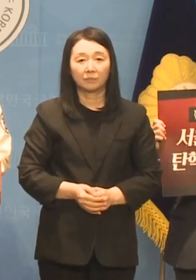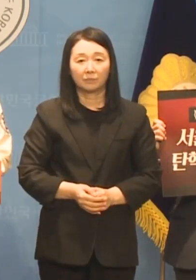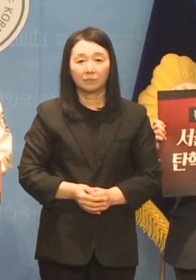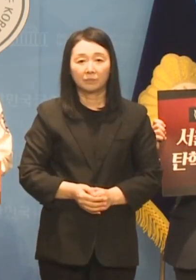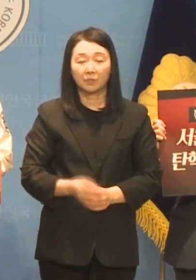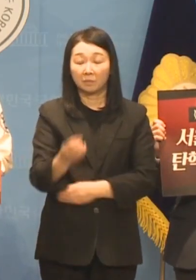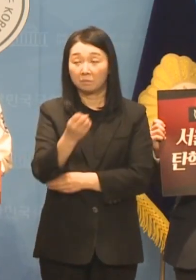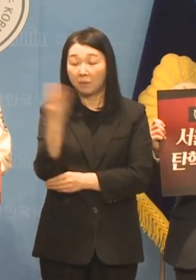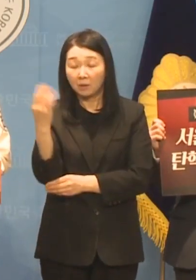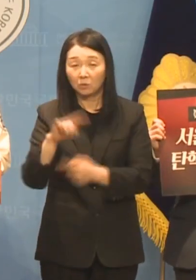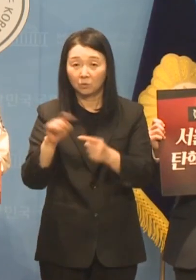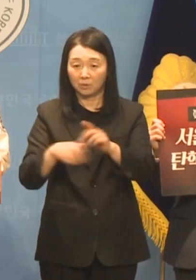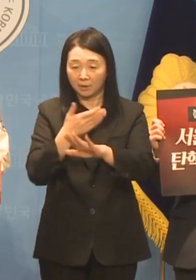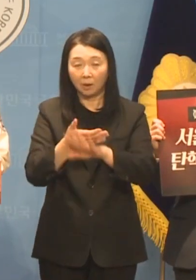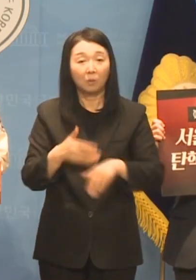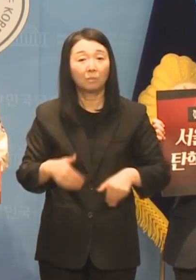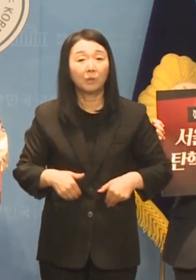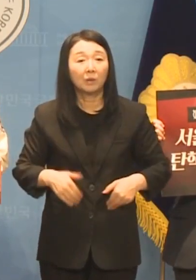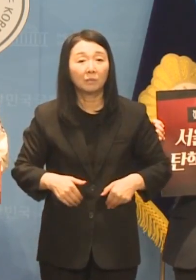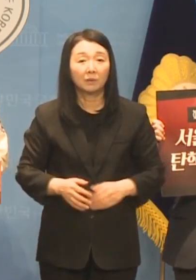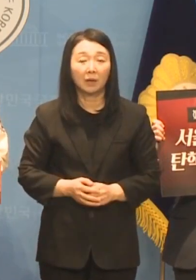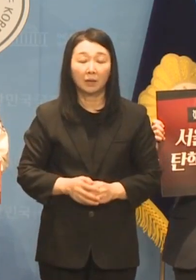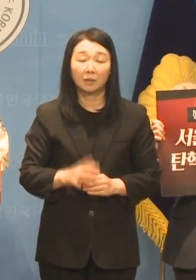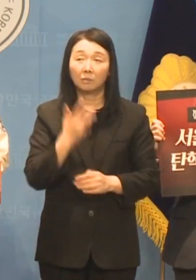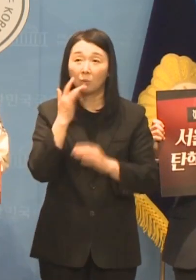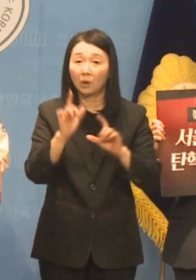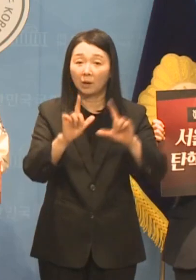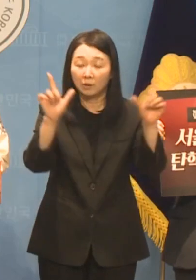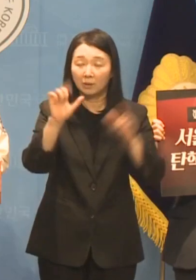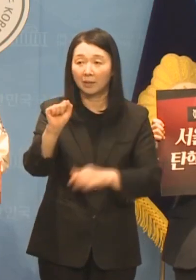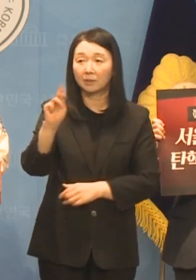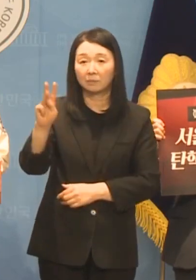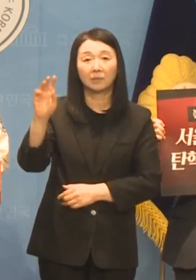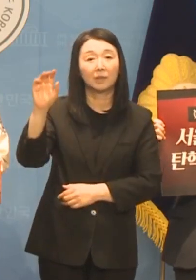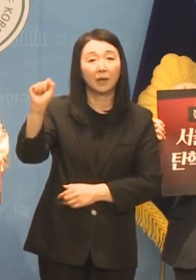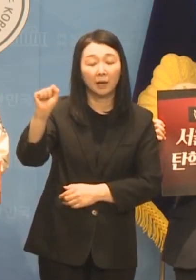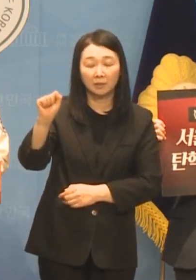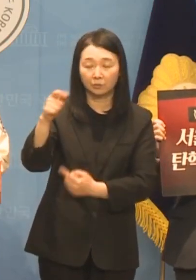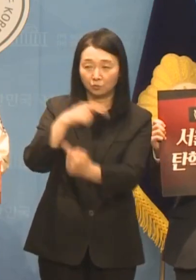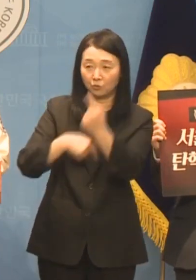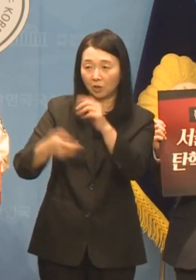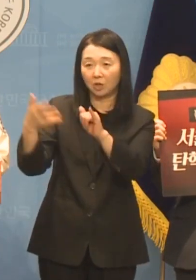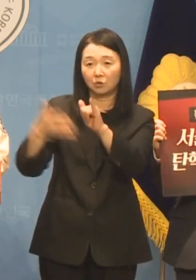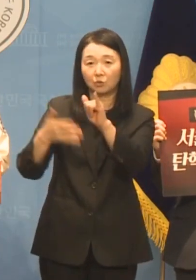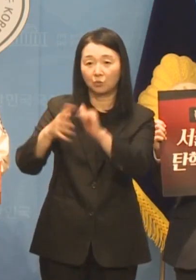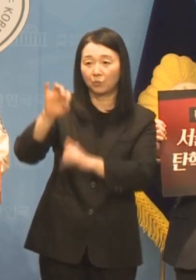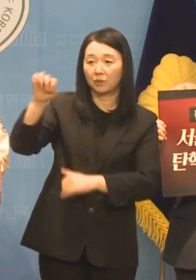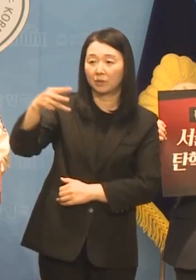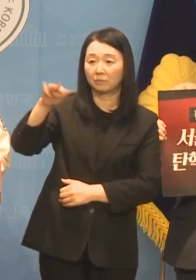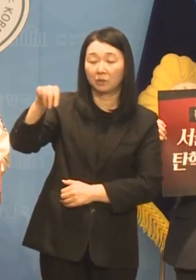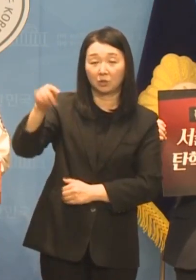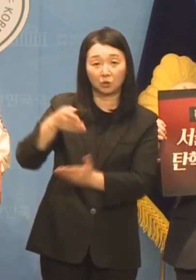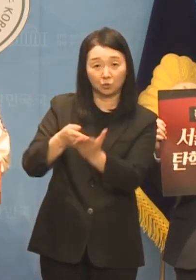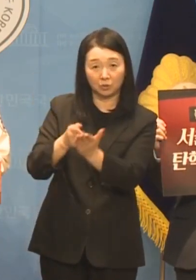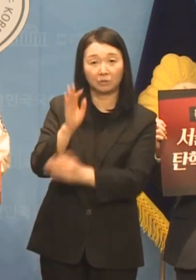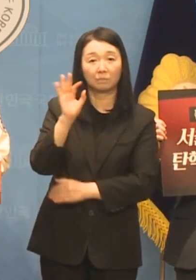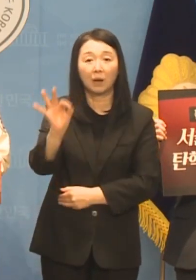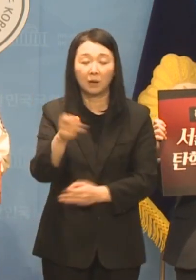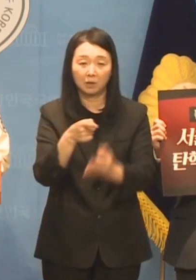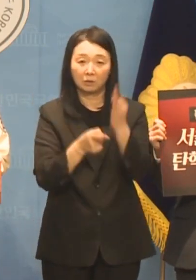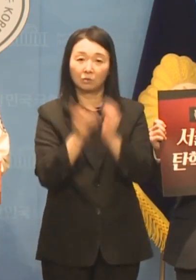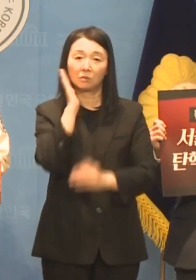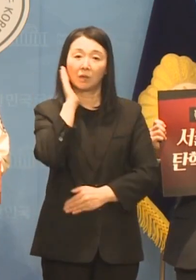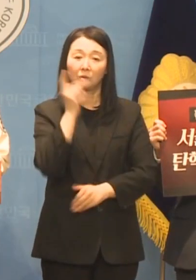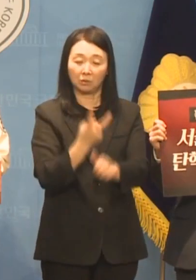언론 역시 개혁의 대상입니다. 이번 주 화요일 SBS가 운영하는 유튜브 채널 스브스 뉴스에서 윤석열